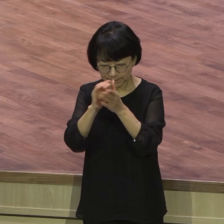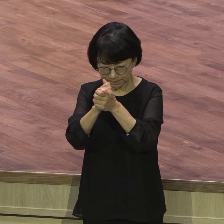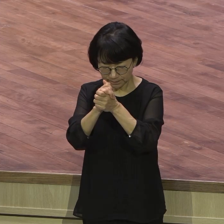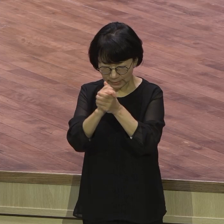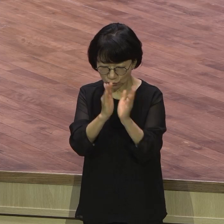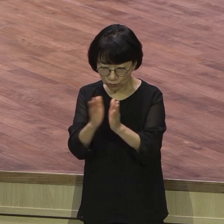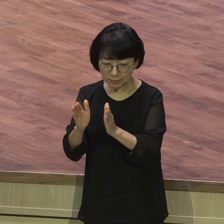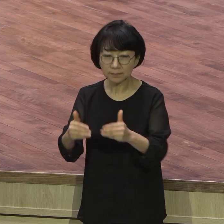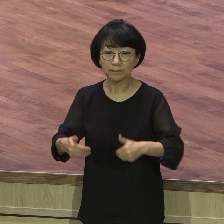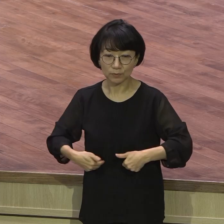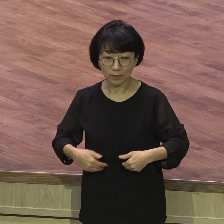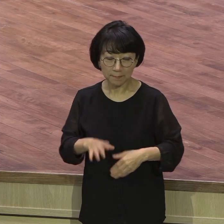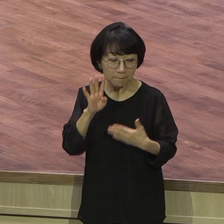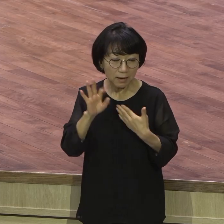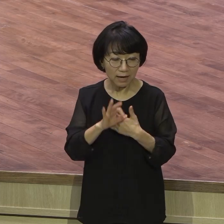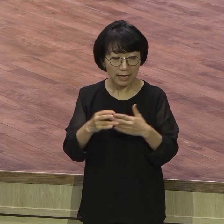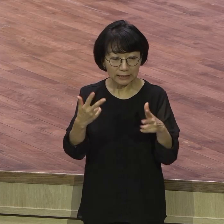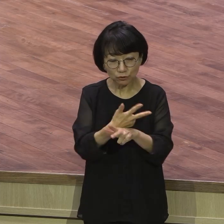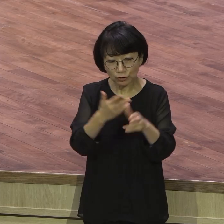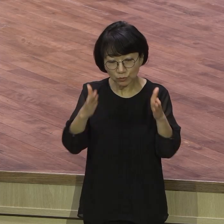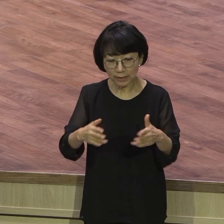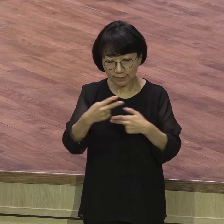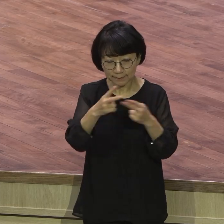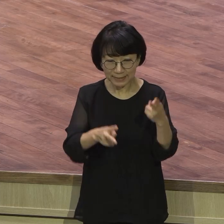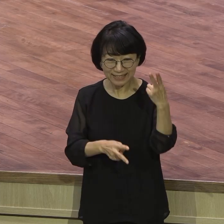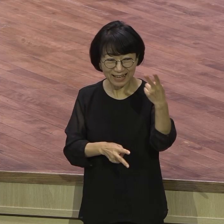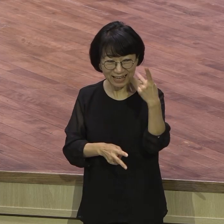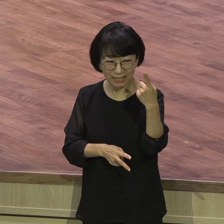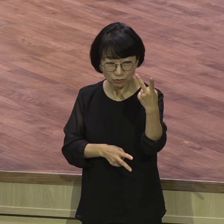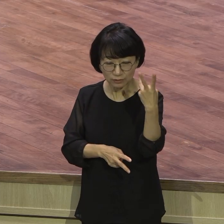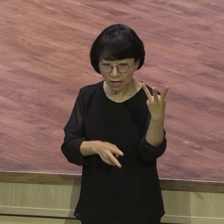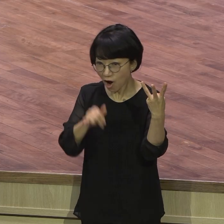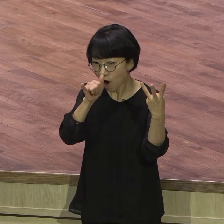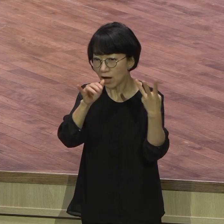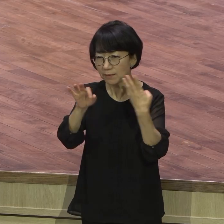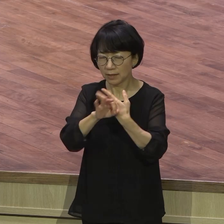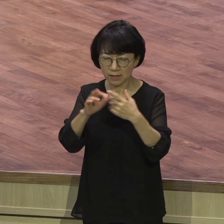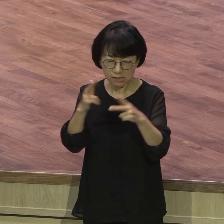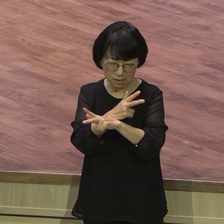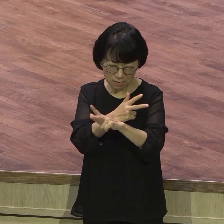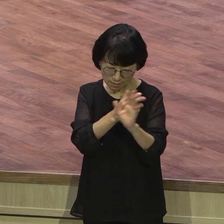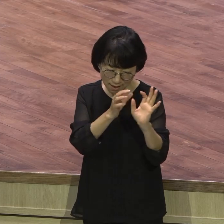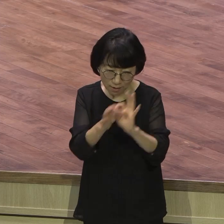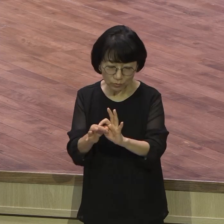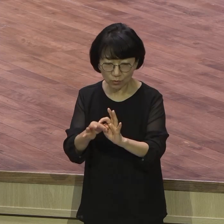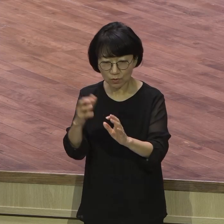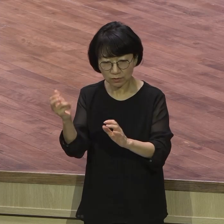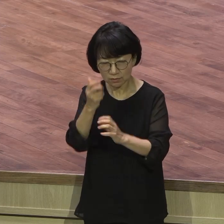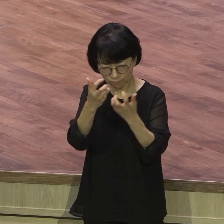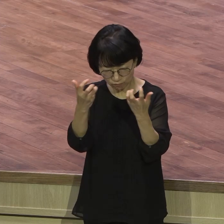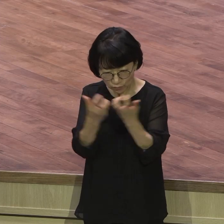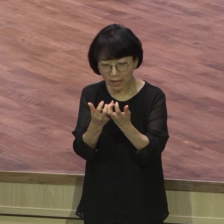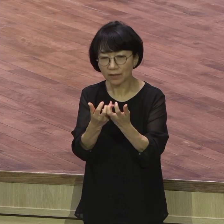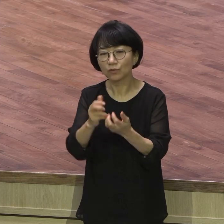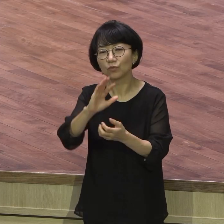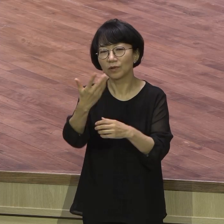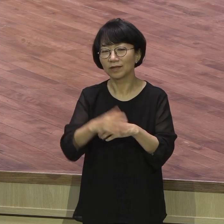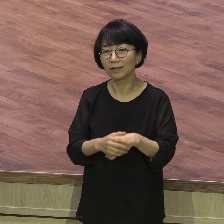무장해야 됩니다 세 군데 한다 일주일 내내 충만해요 충만 그래서 이게 거룩한 부담인데요